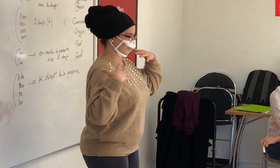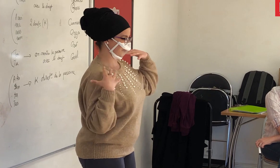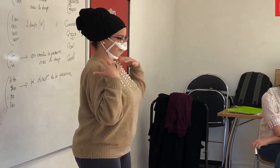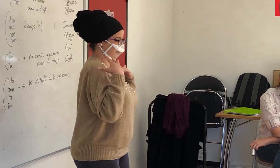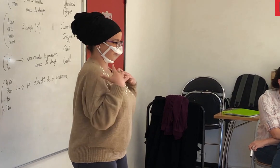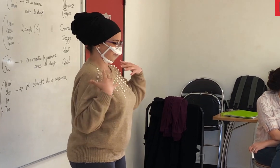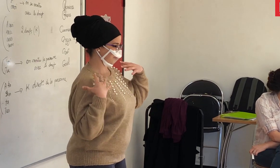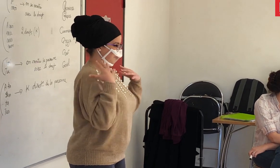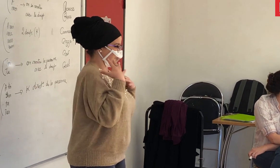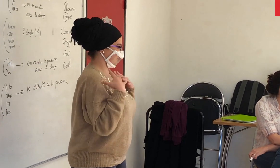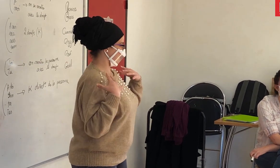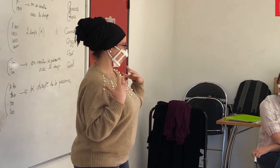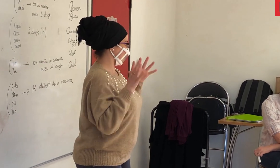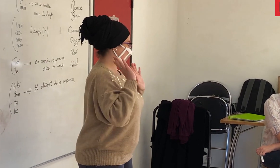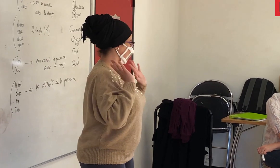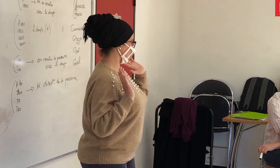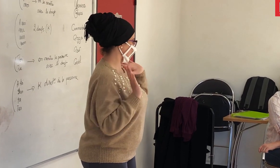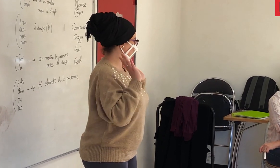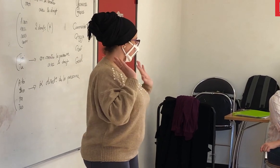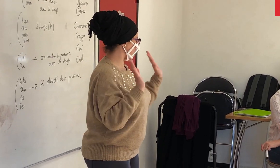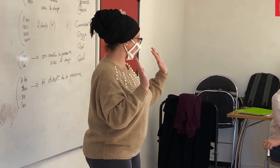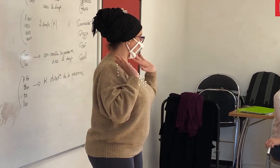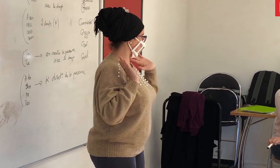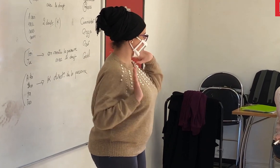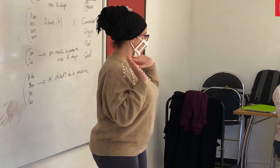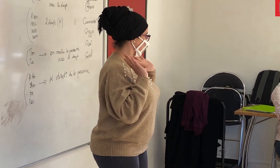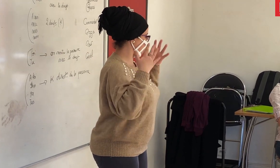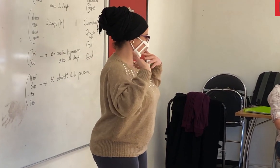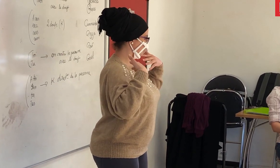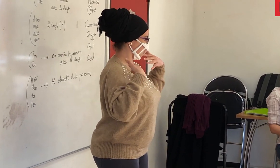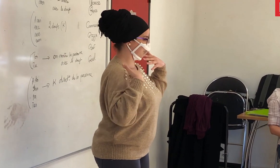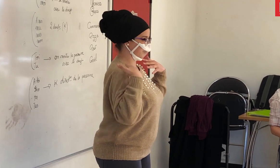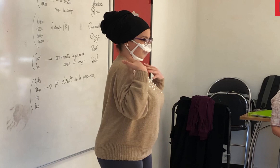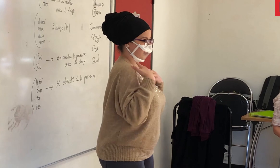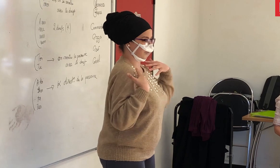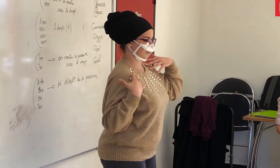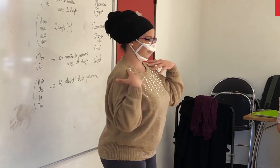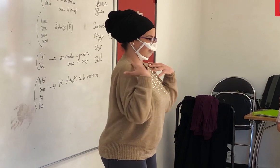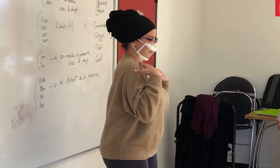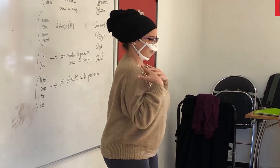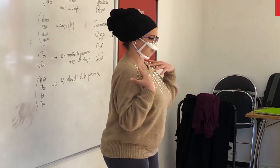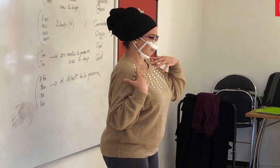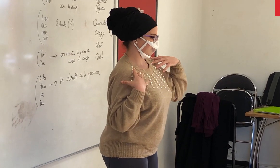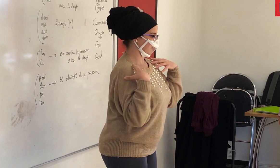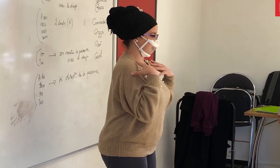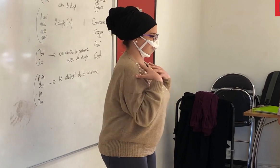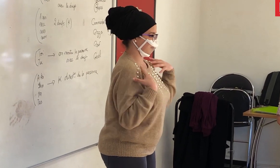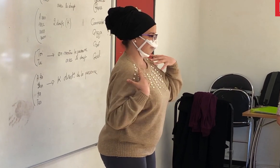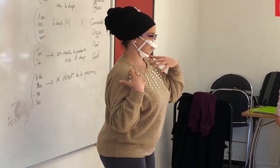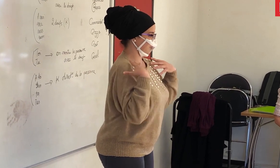Voilà, ça fait ça. Non. Non, c'est ça. C'est lui pour Chut, s'il vous plaît. Pas tous en même temps. Je